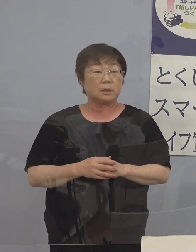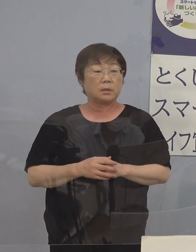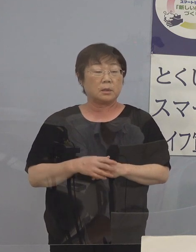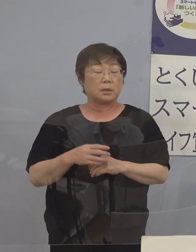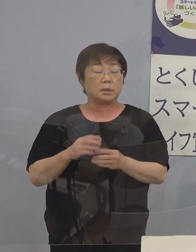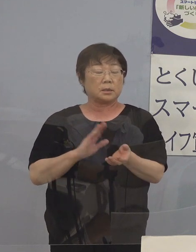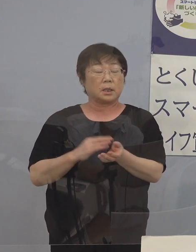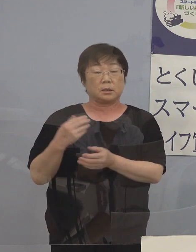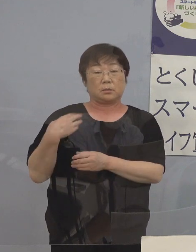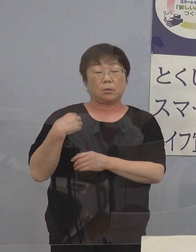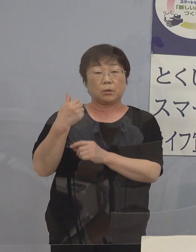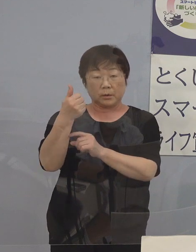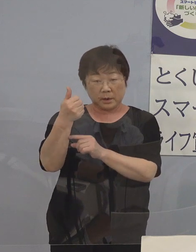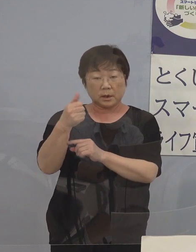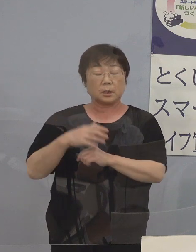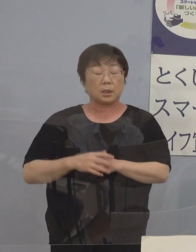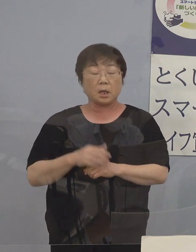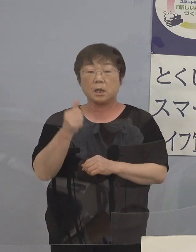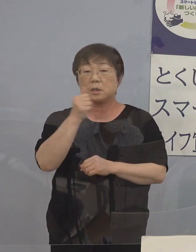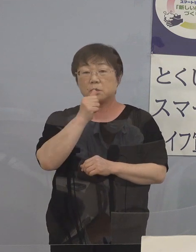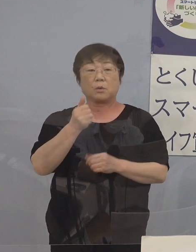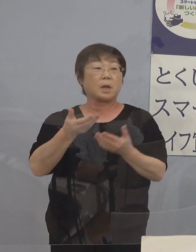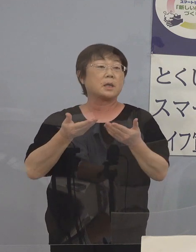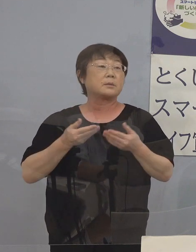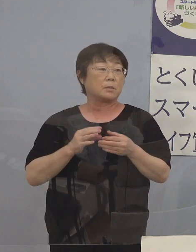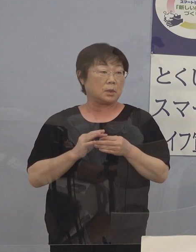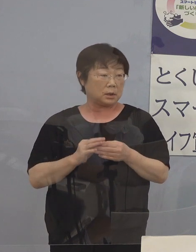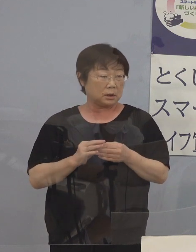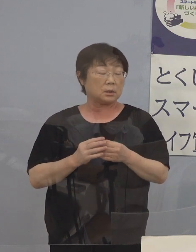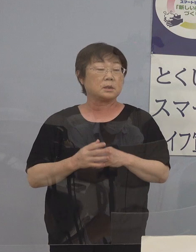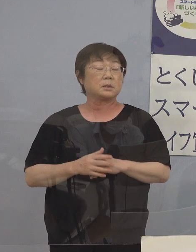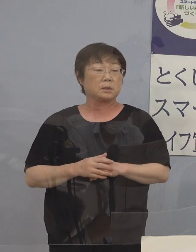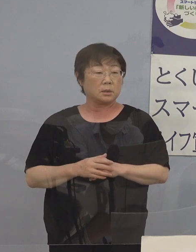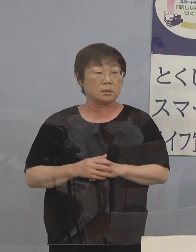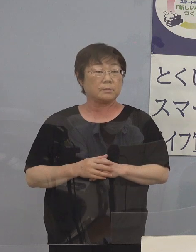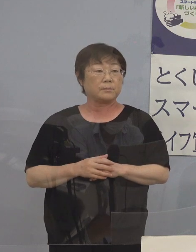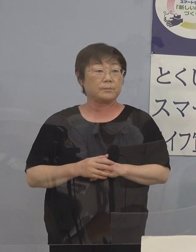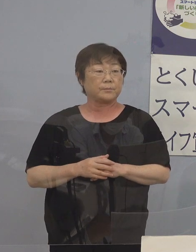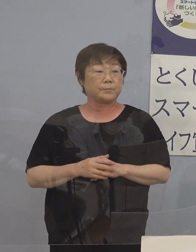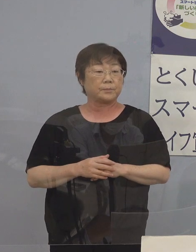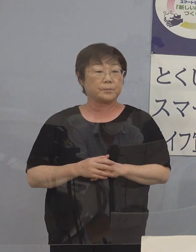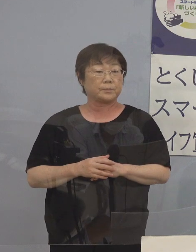このかかりつけ医さんから紹介でこの